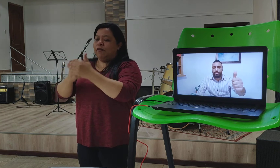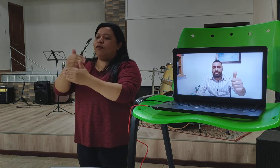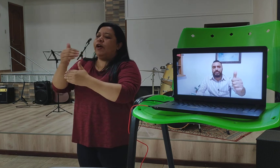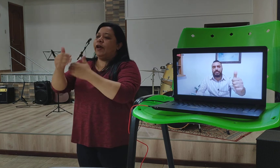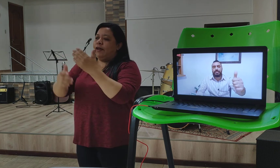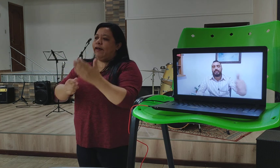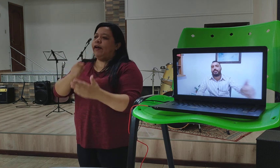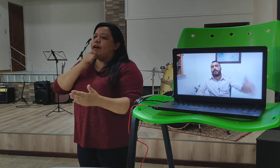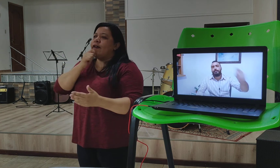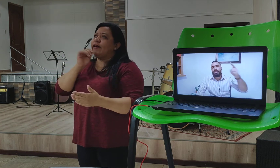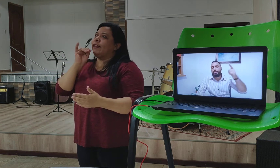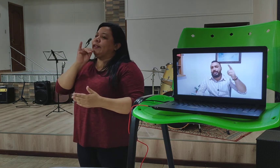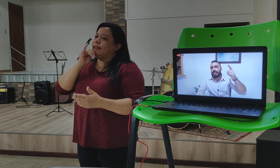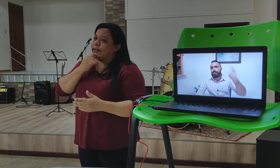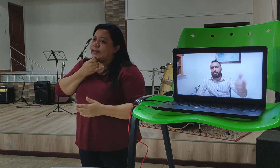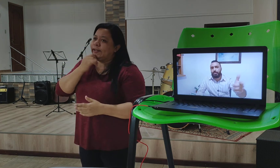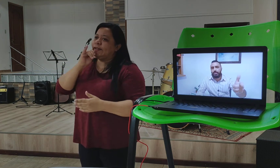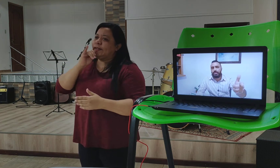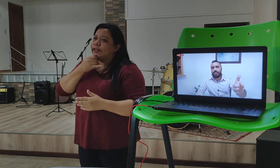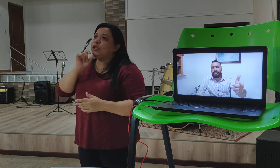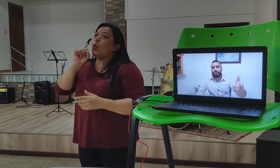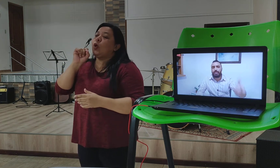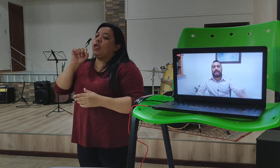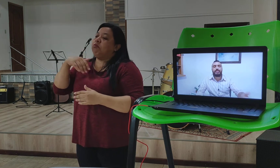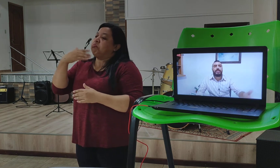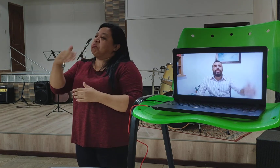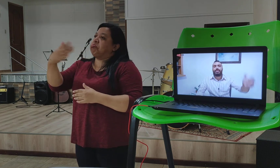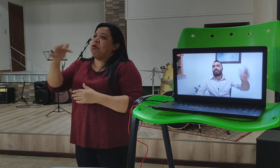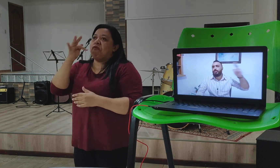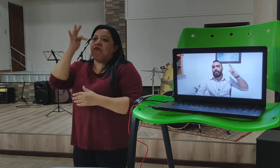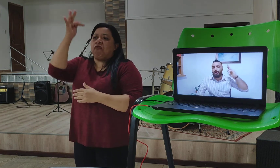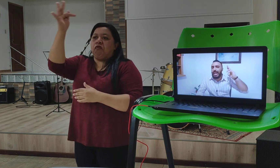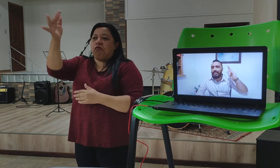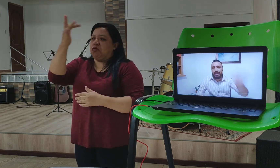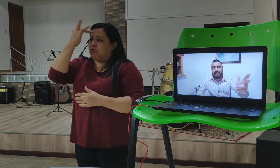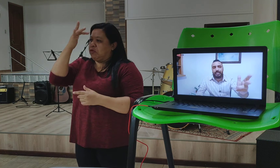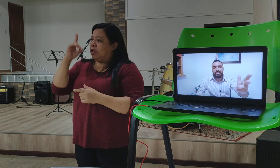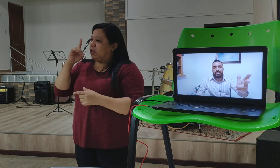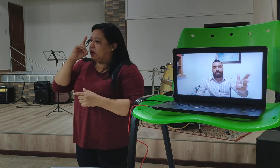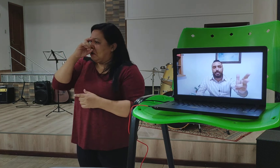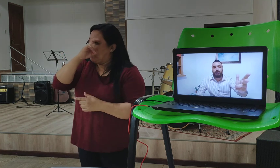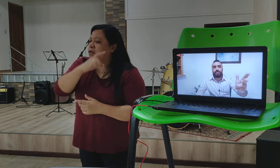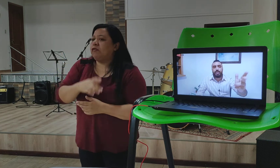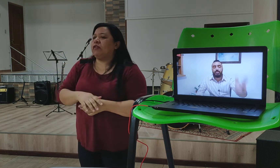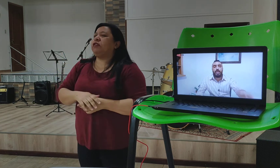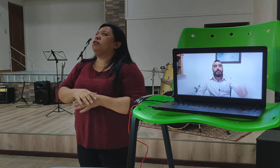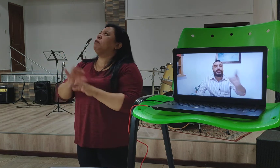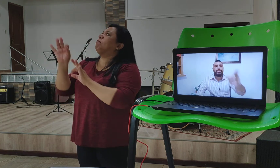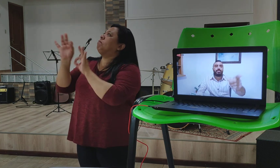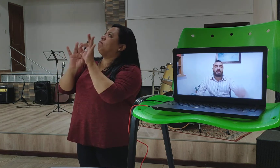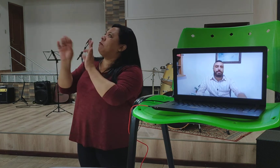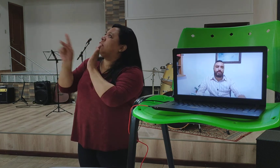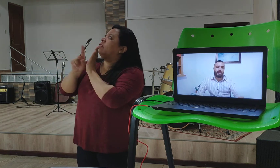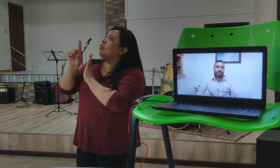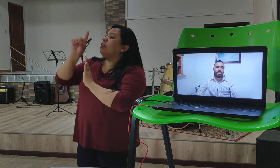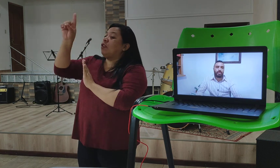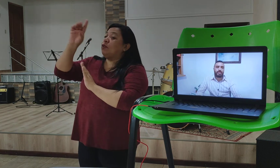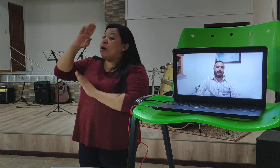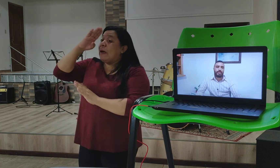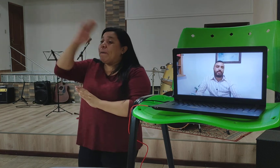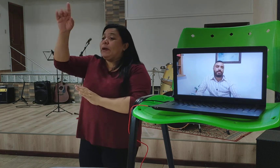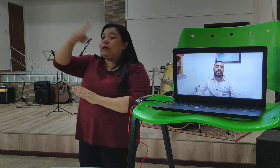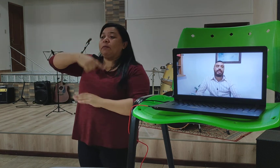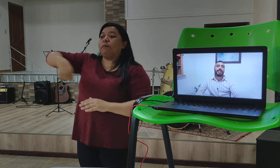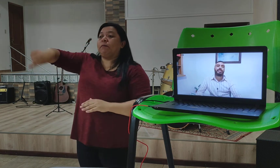por muitas tristezas, nós passaremos por muitas dificuldades, nós vamos procurar entender sim os planos de Deus, mas é de suma importância que